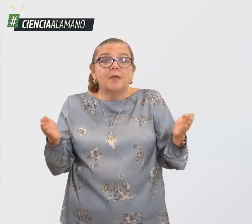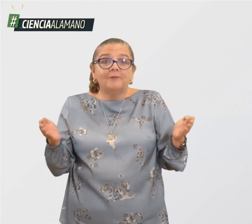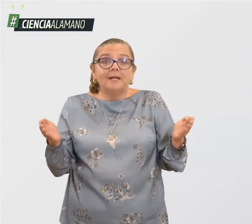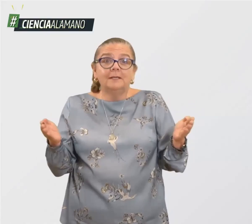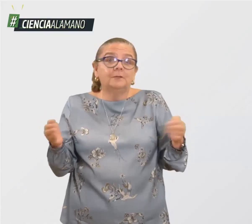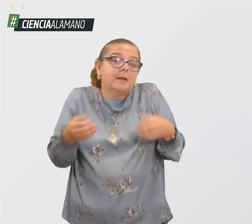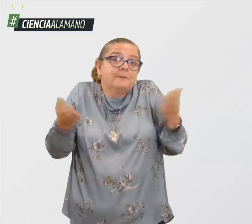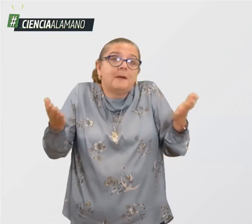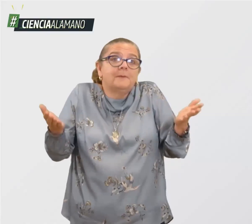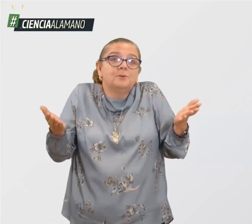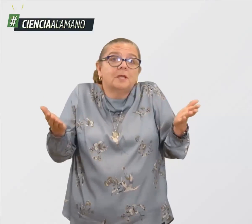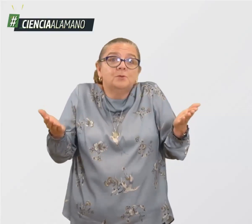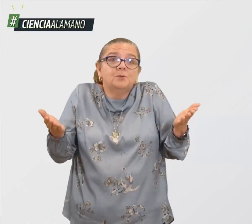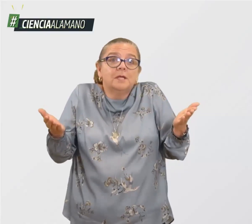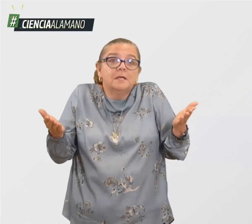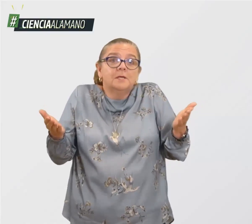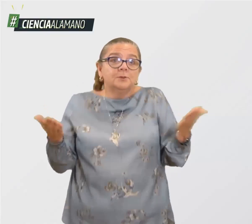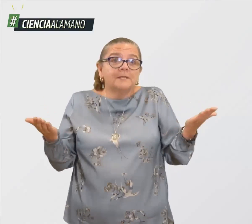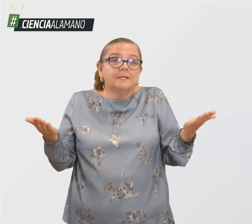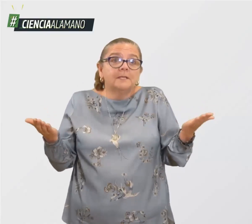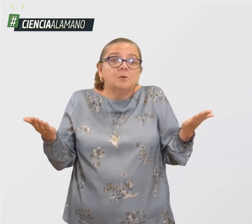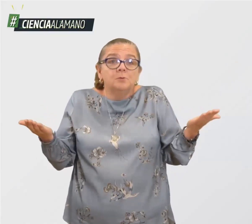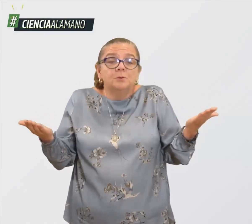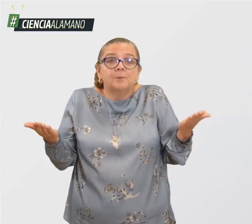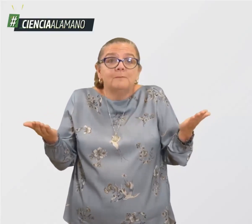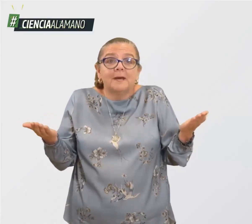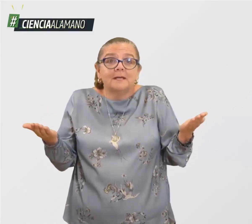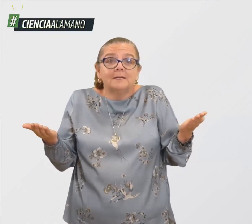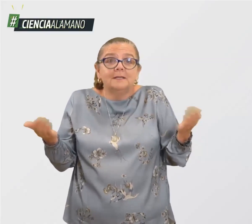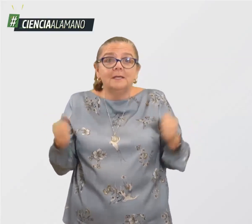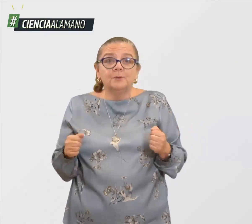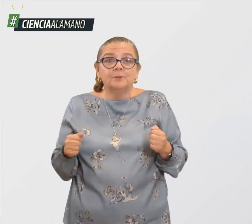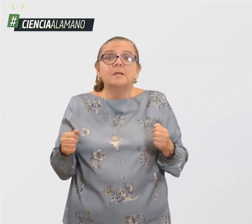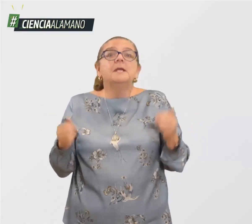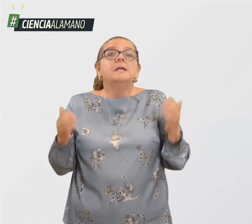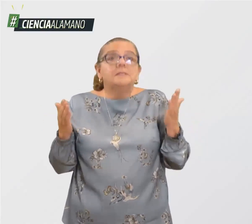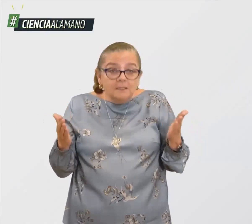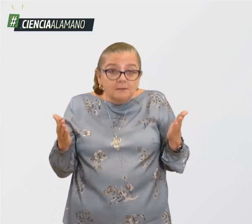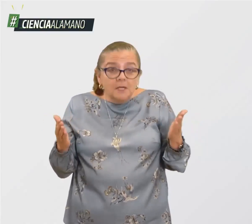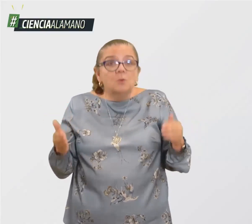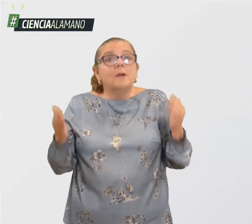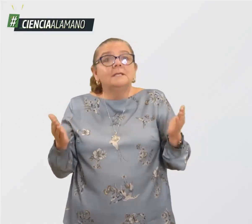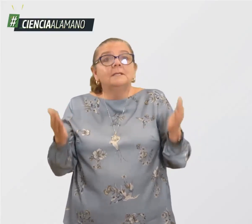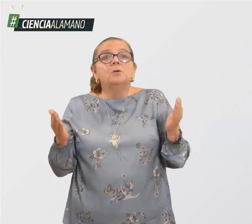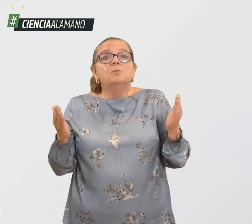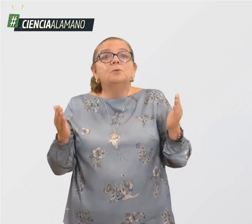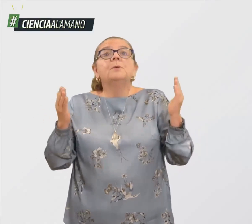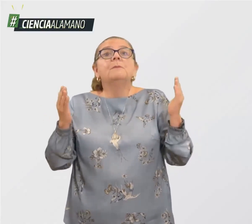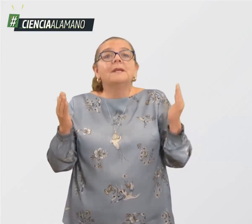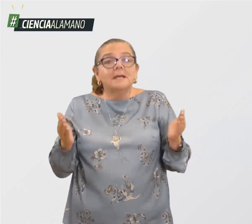técnica. Entonces, la primera pregunta que sirve es, ¿una paciente con lupus se puede embarazar? Sí. ¿Una paciente con lupus se puede embarazar?